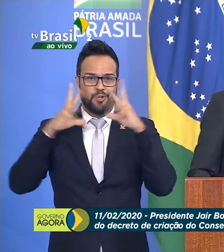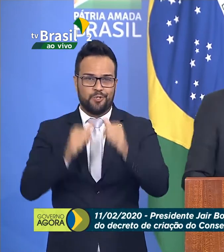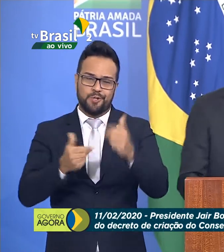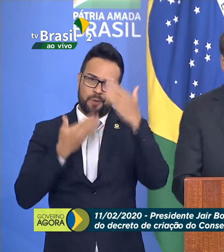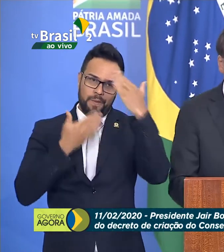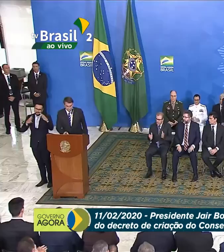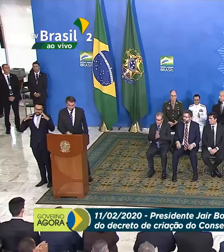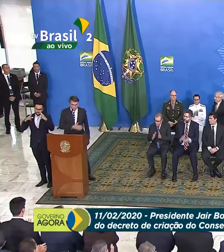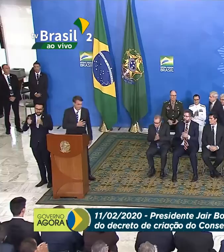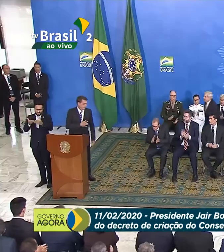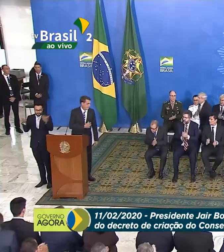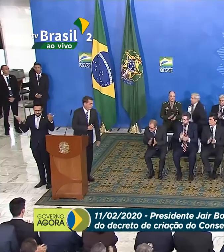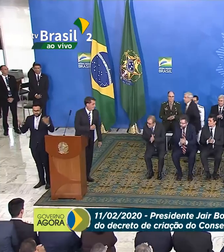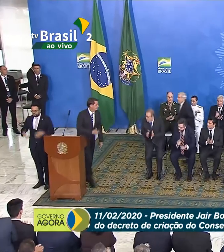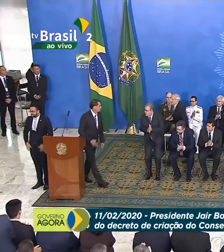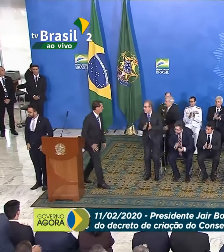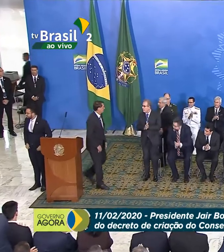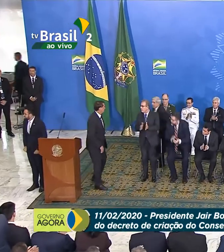obrigado a todos.